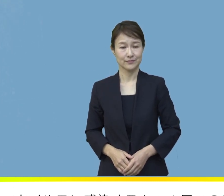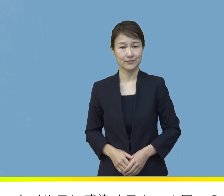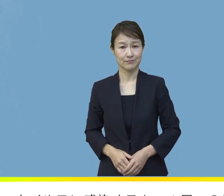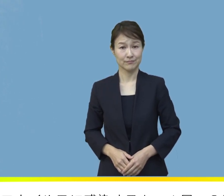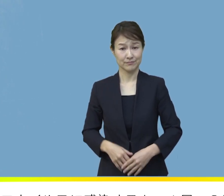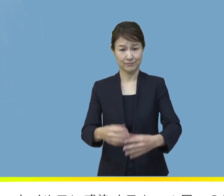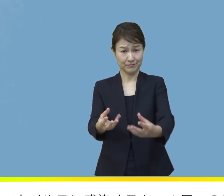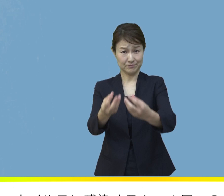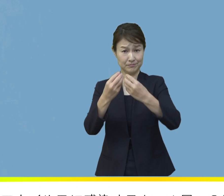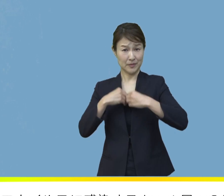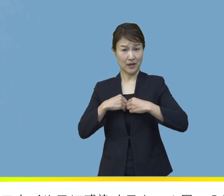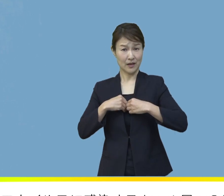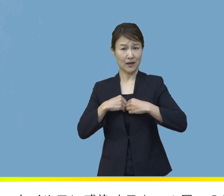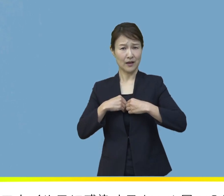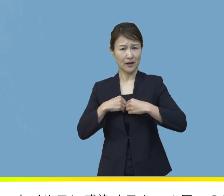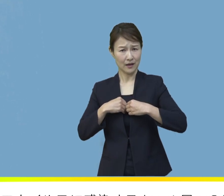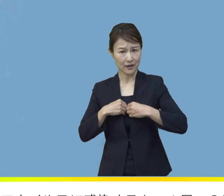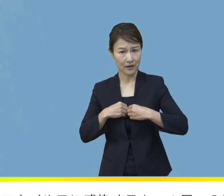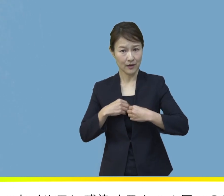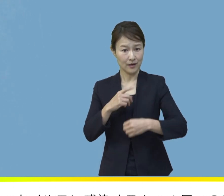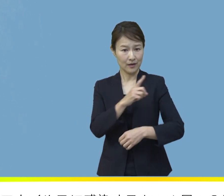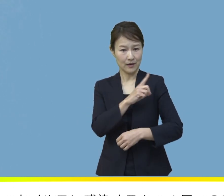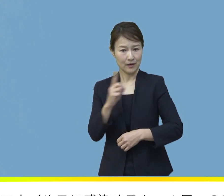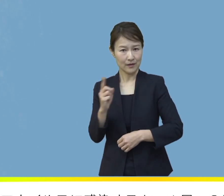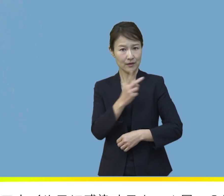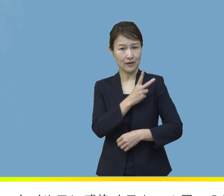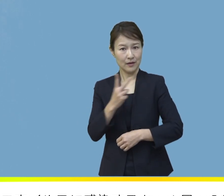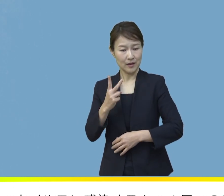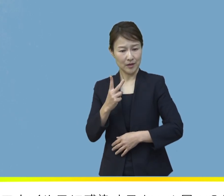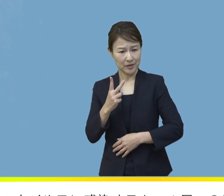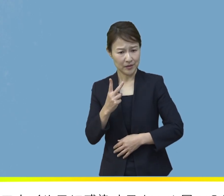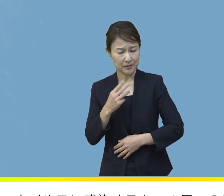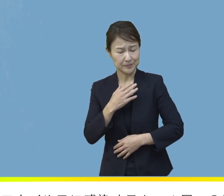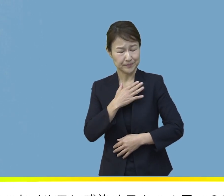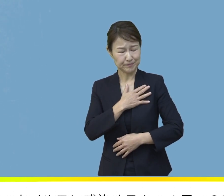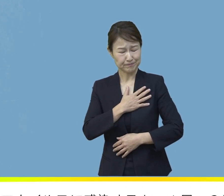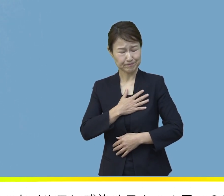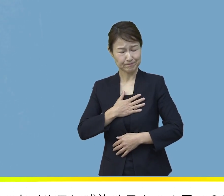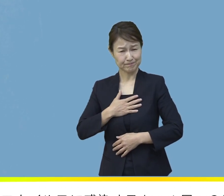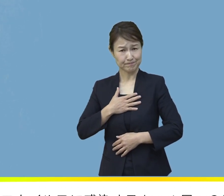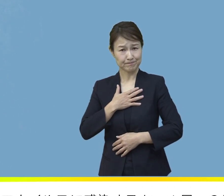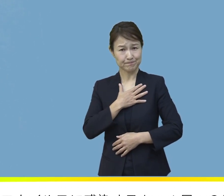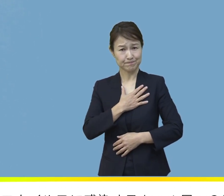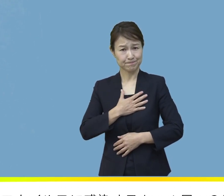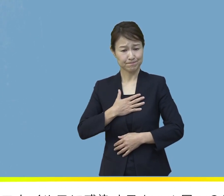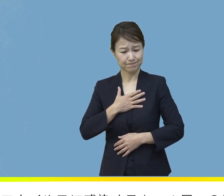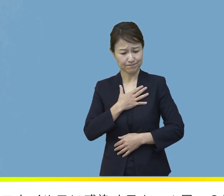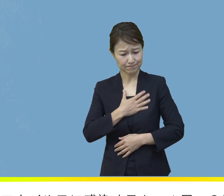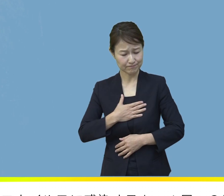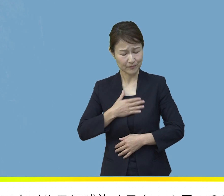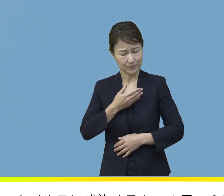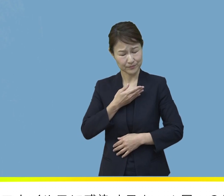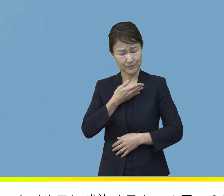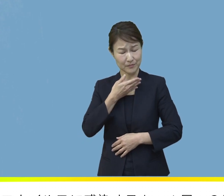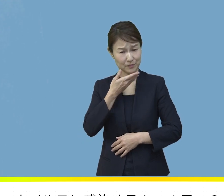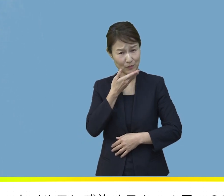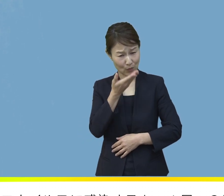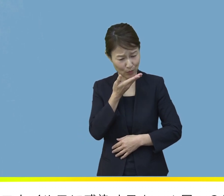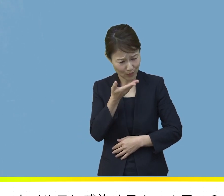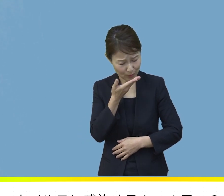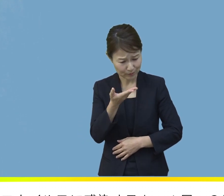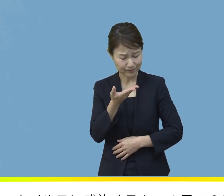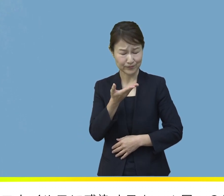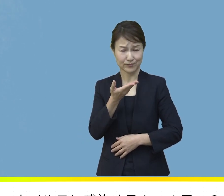ノロウイルスに感染すると1日から2日程度で吐き気